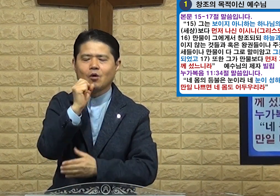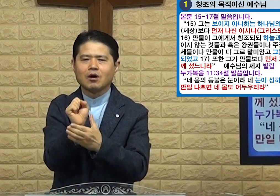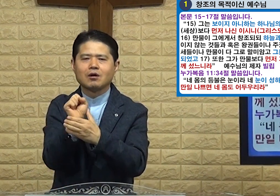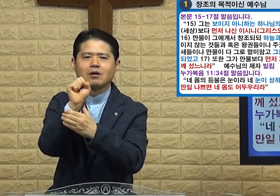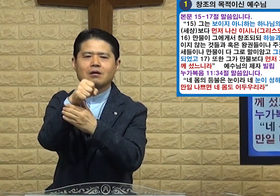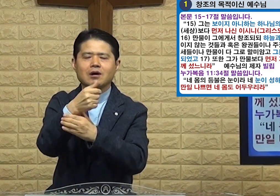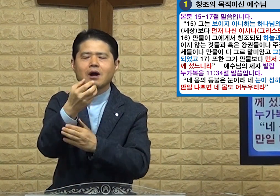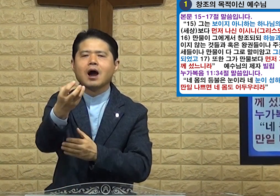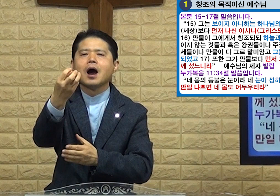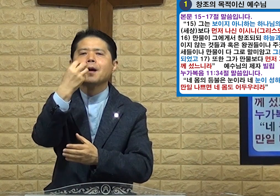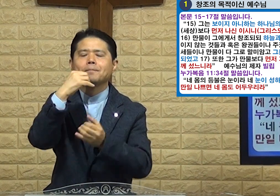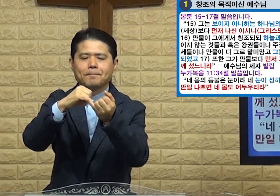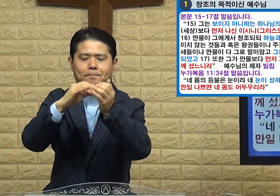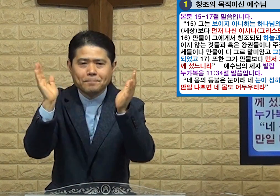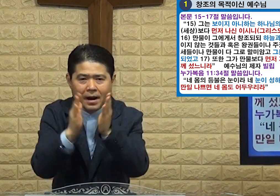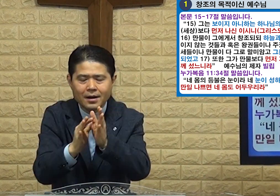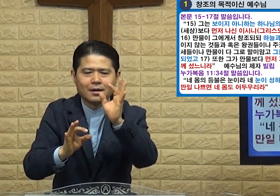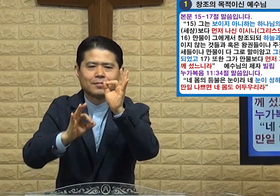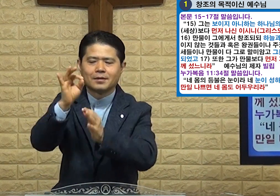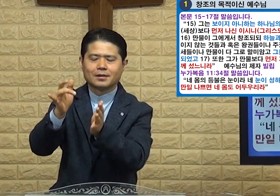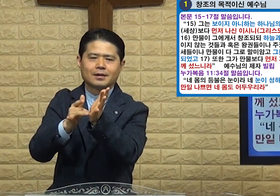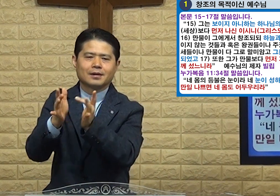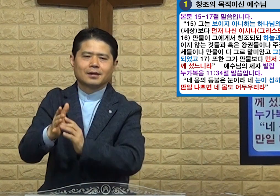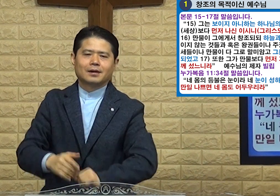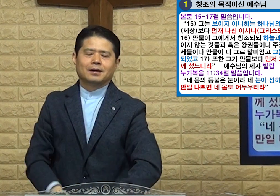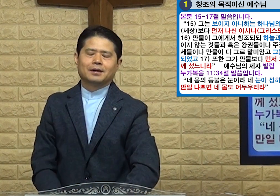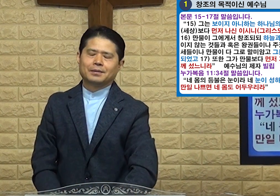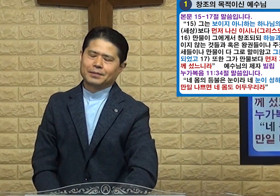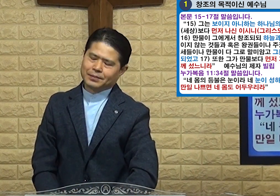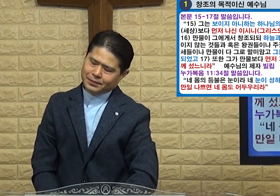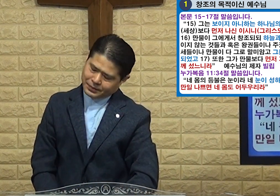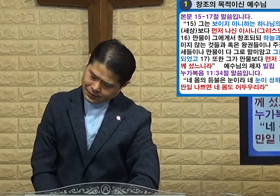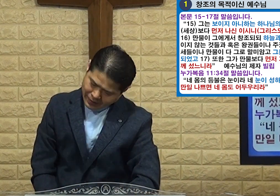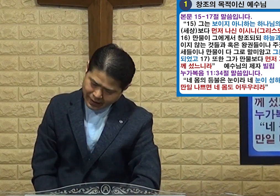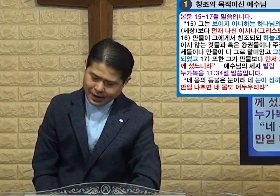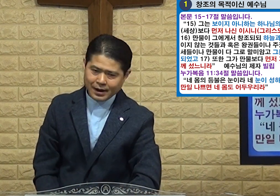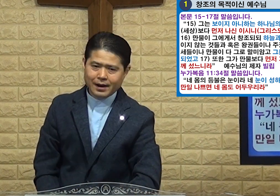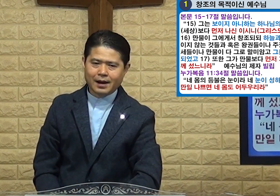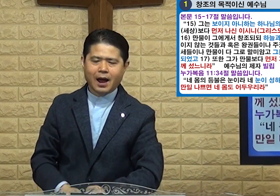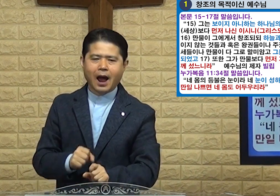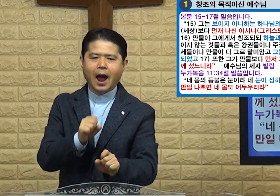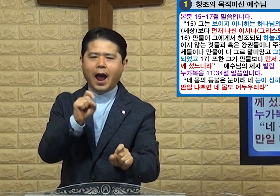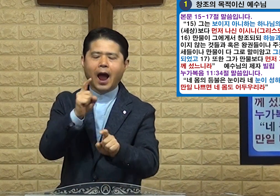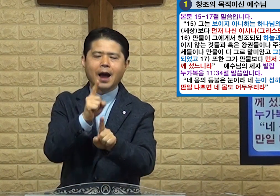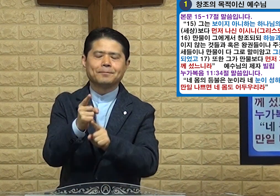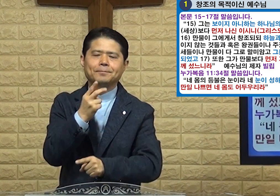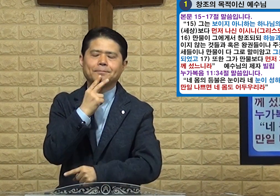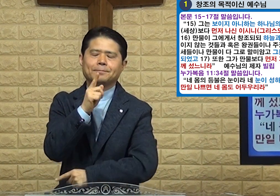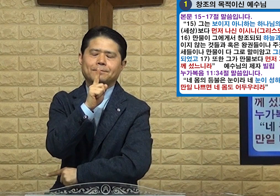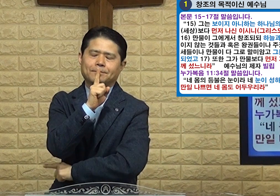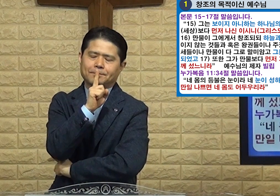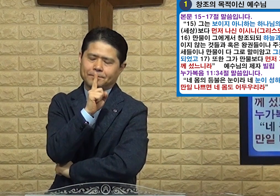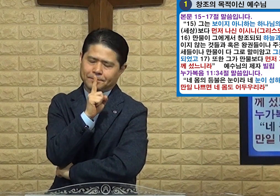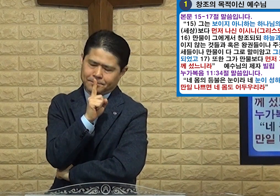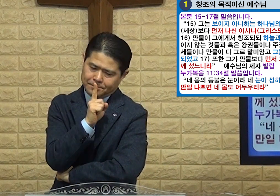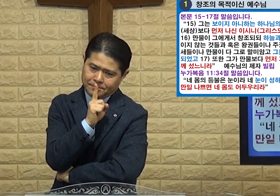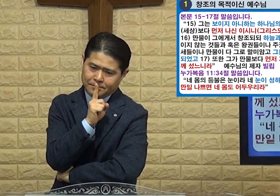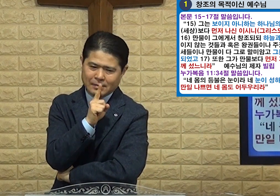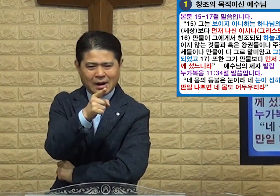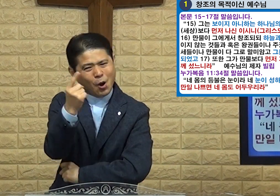이 선악과를 먹어버림으로써 하나님이 한탄을 하셨고 그렇게